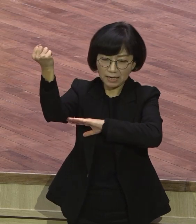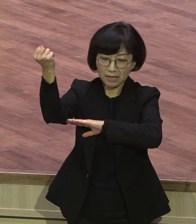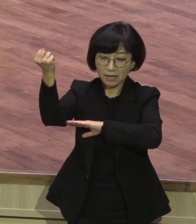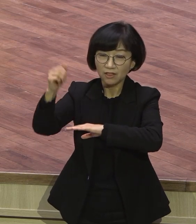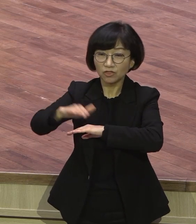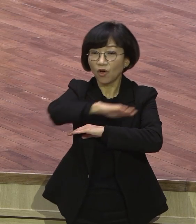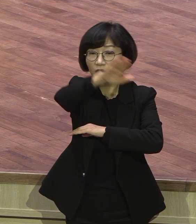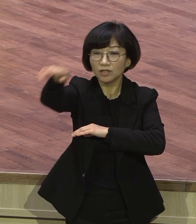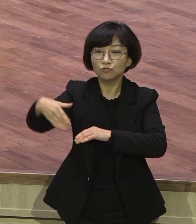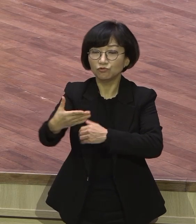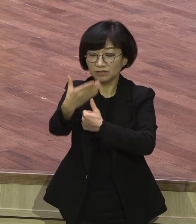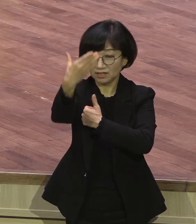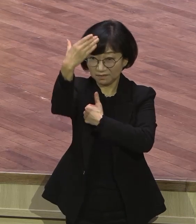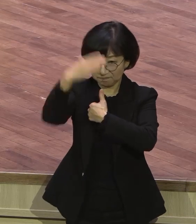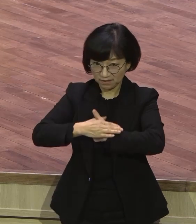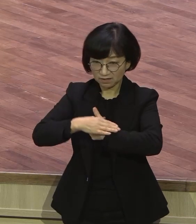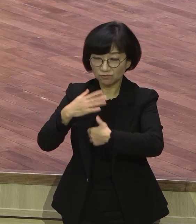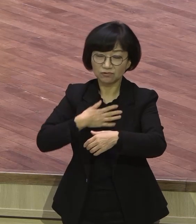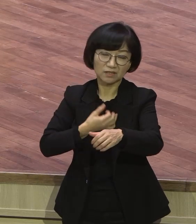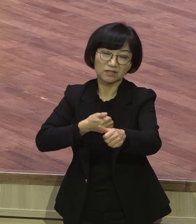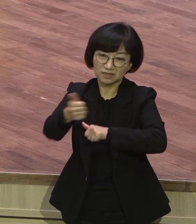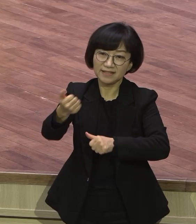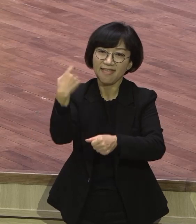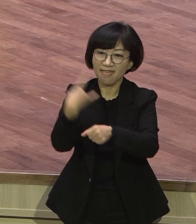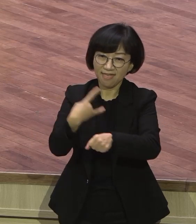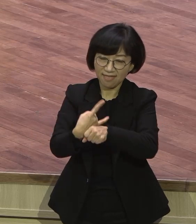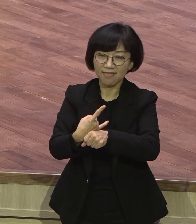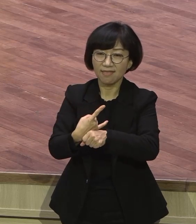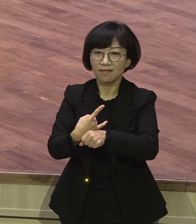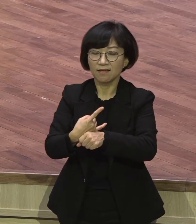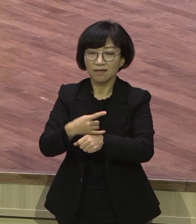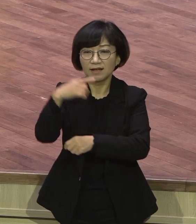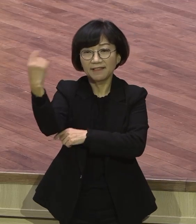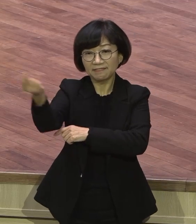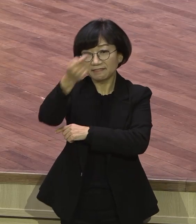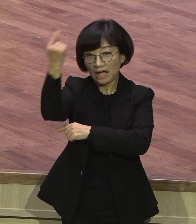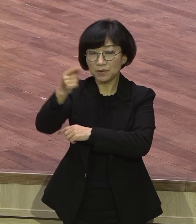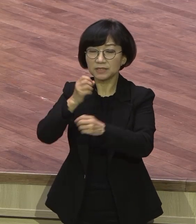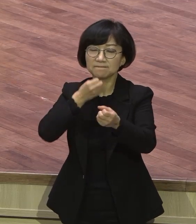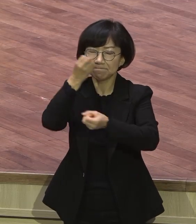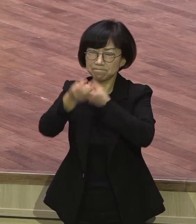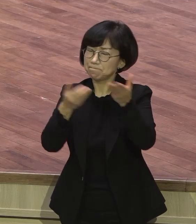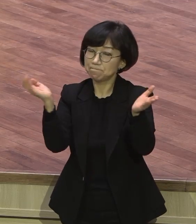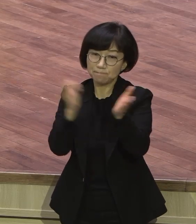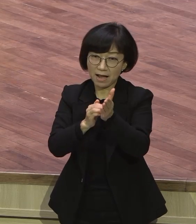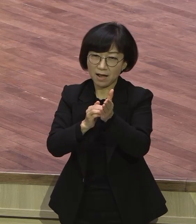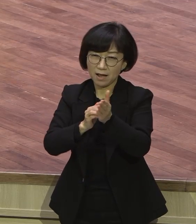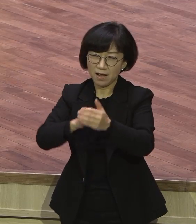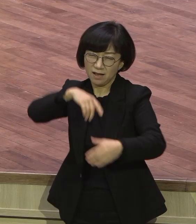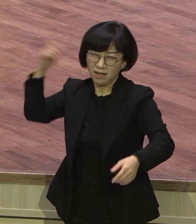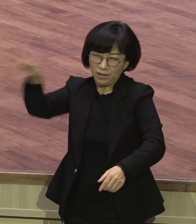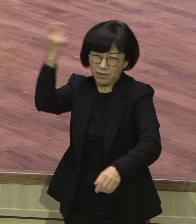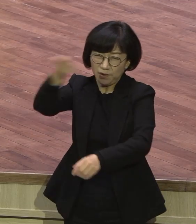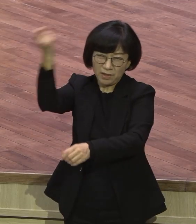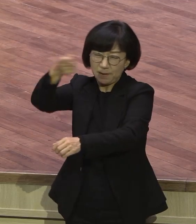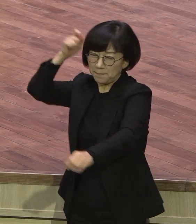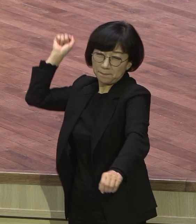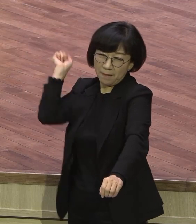따위선 이 고백 이후에 단번에 꼴리아스 서럭 털어버리고